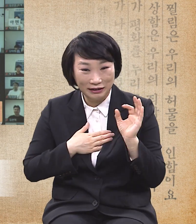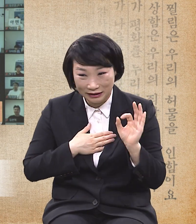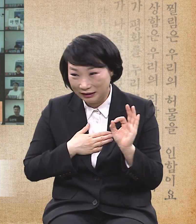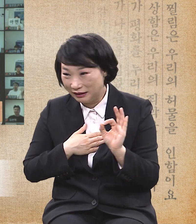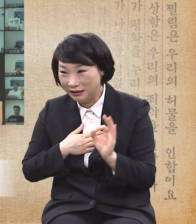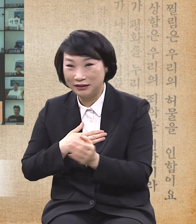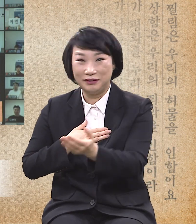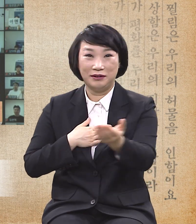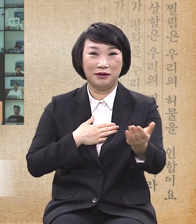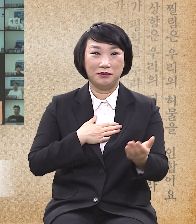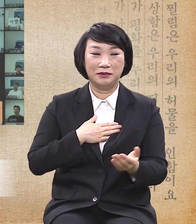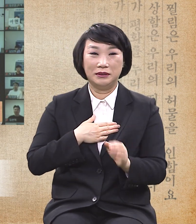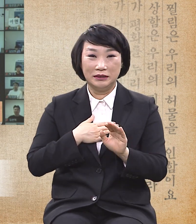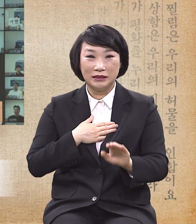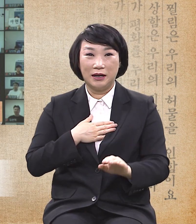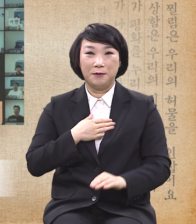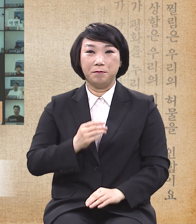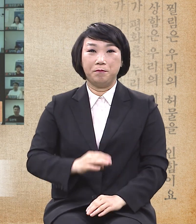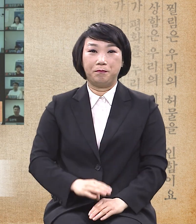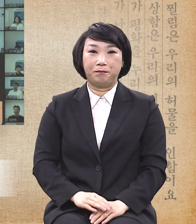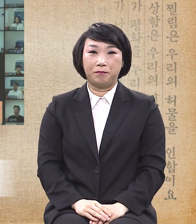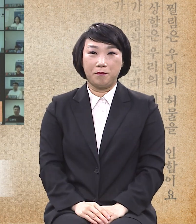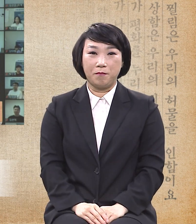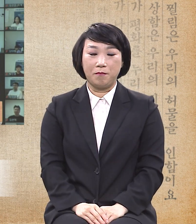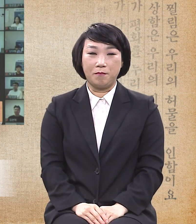알아들으셨습니까? 예.